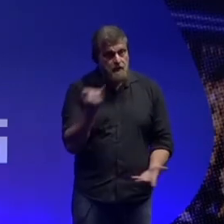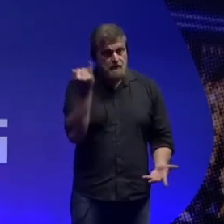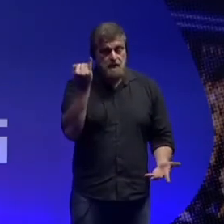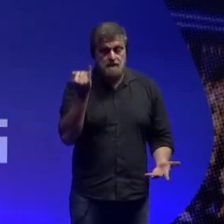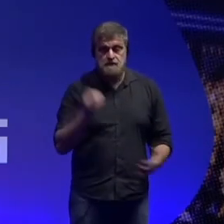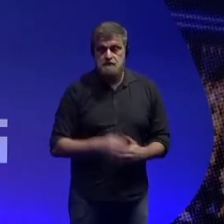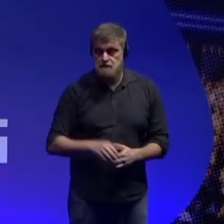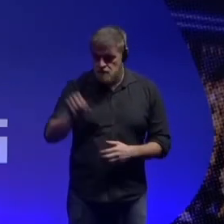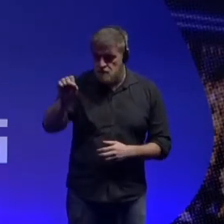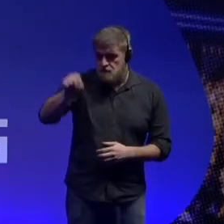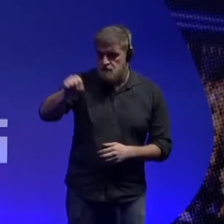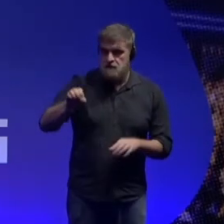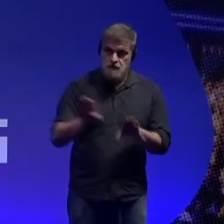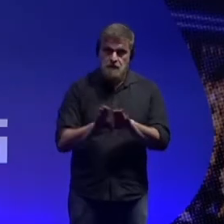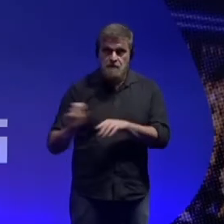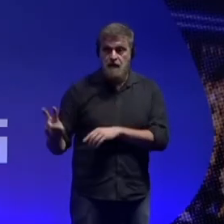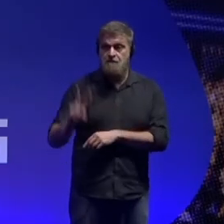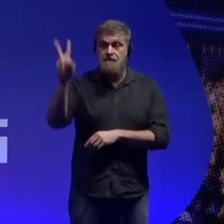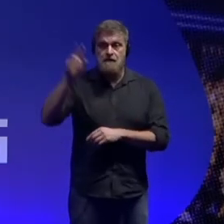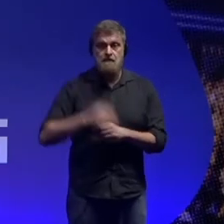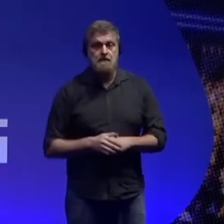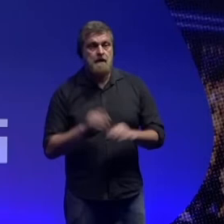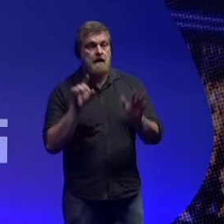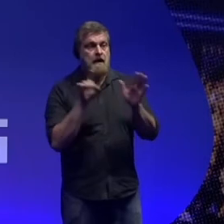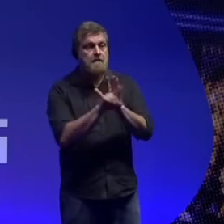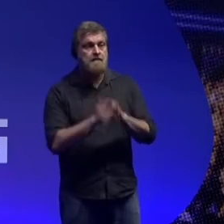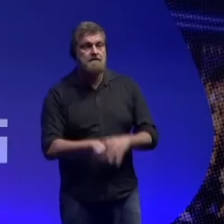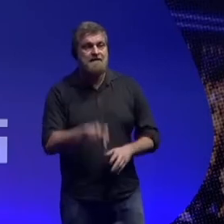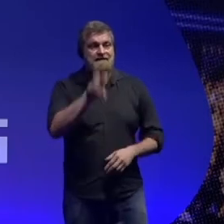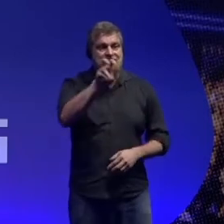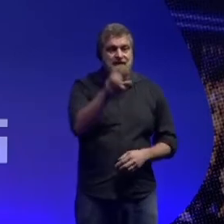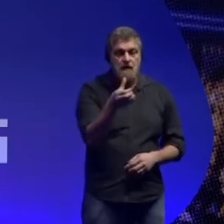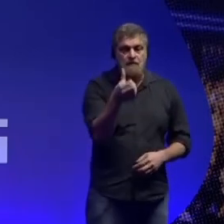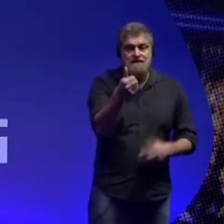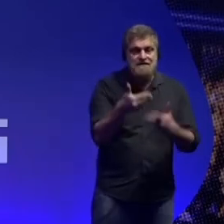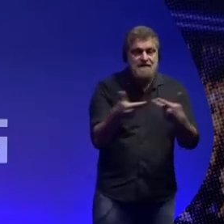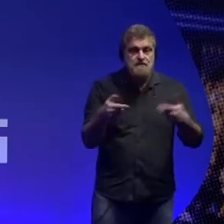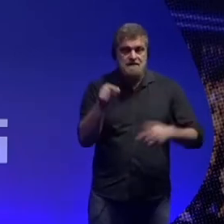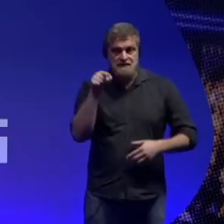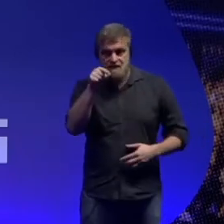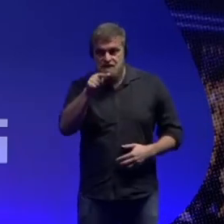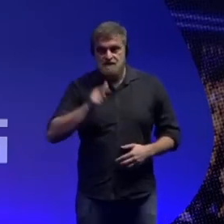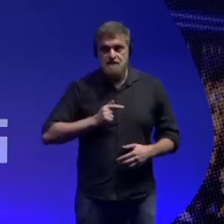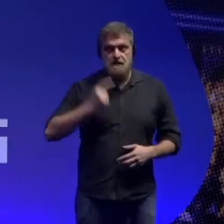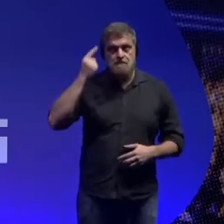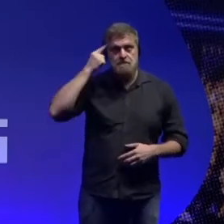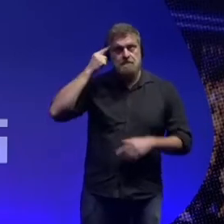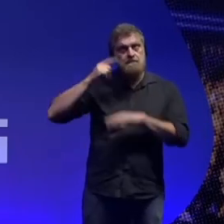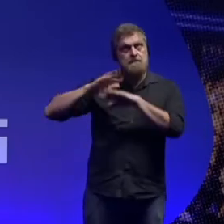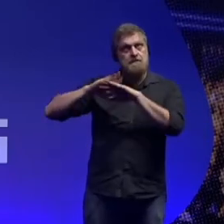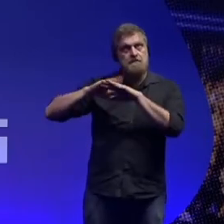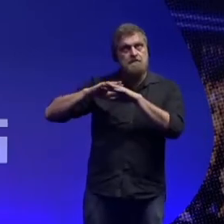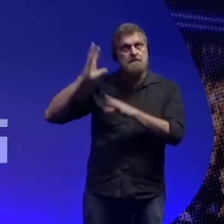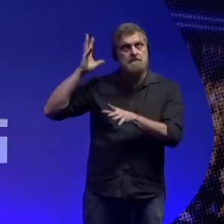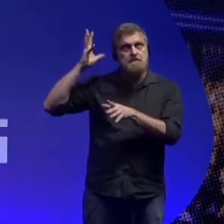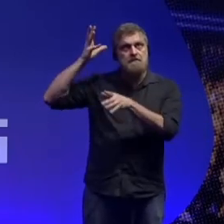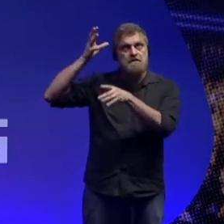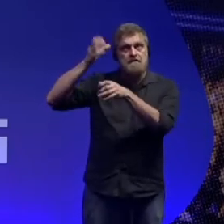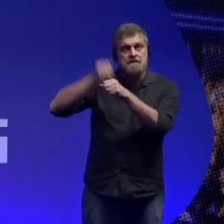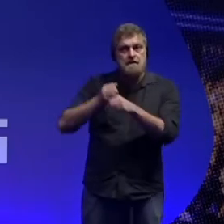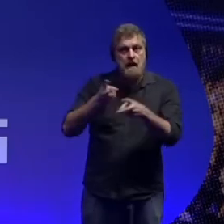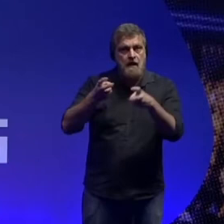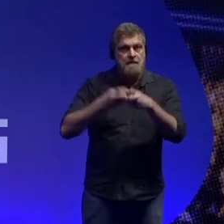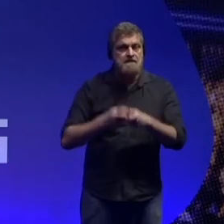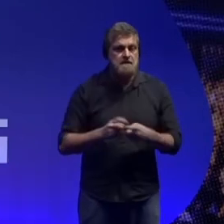que não? Pode ser valor. Quais são as suas 5, 6 coisas do trabalho? Façam essa conta, configurem um semáforo de